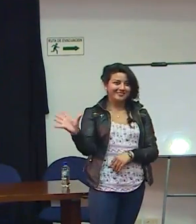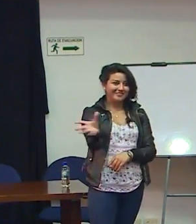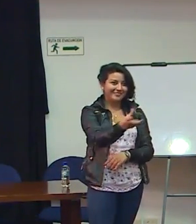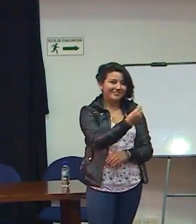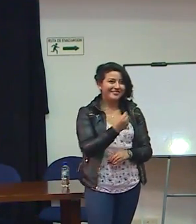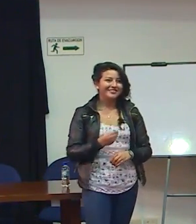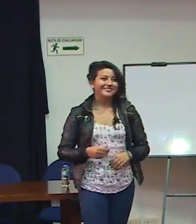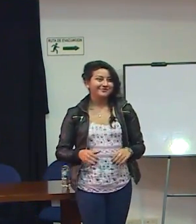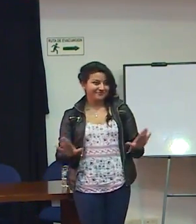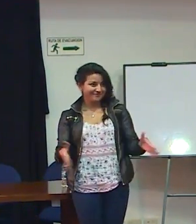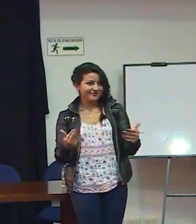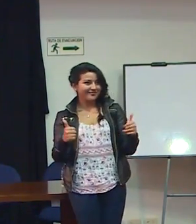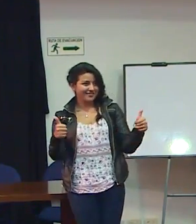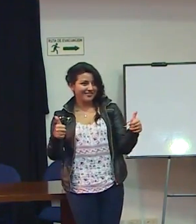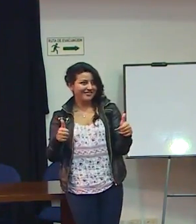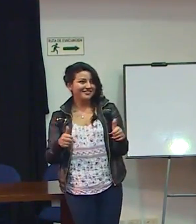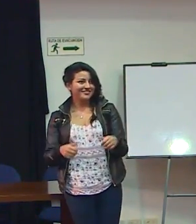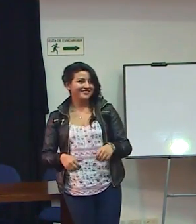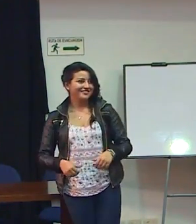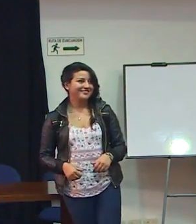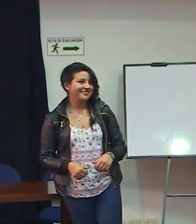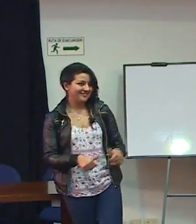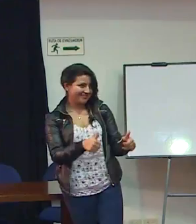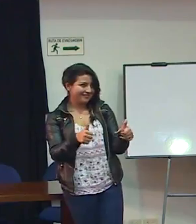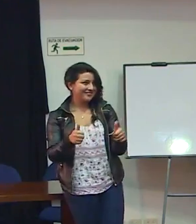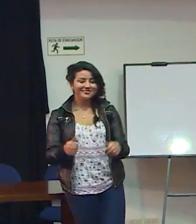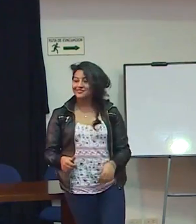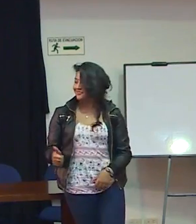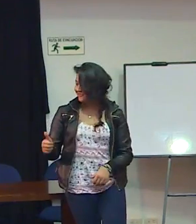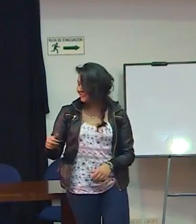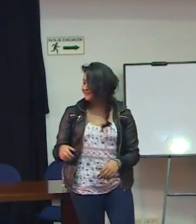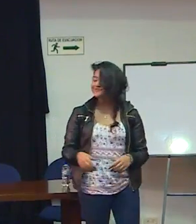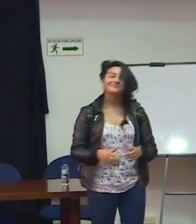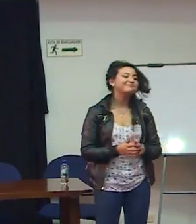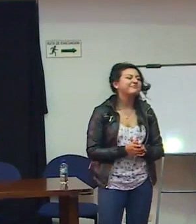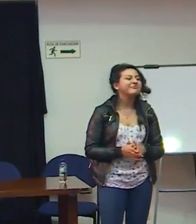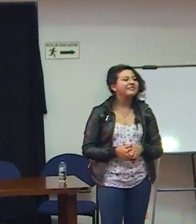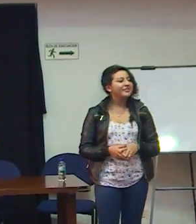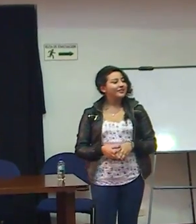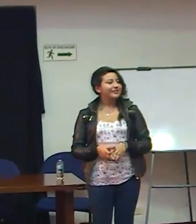Buenas noches para todos. ¿Cómo están? ¿Bien?